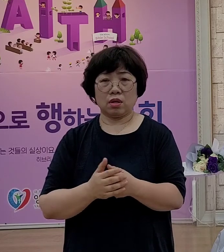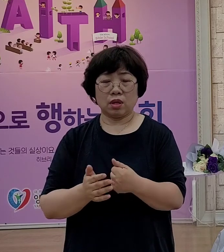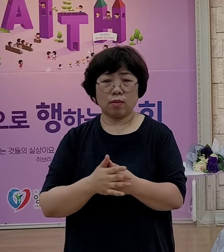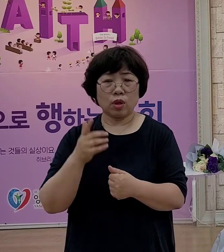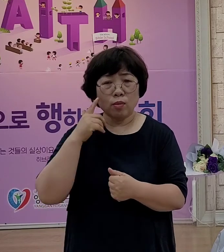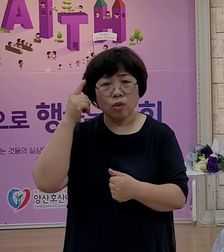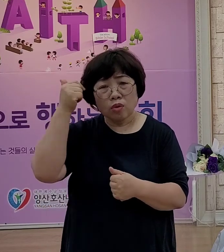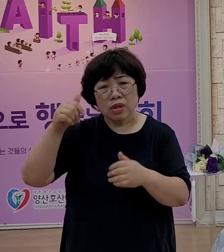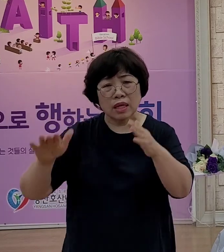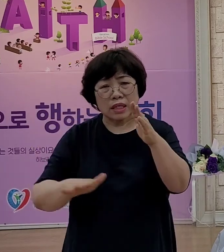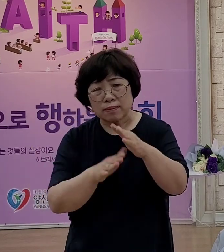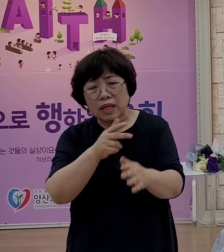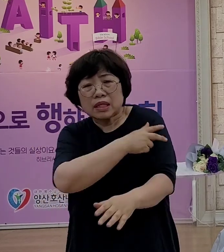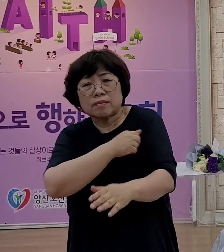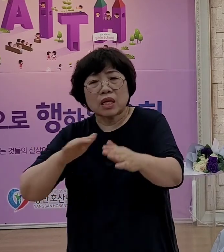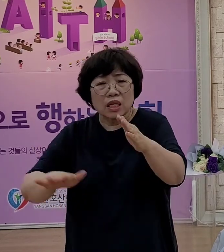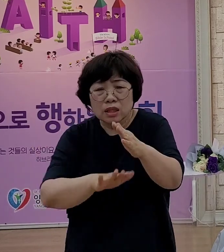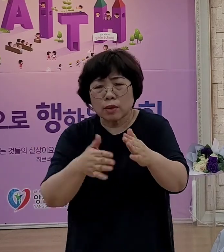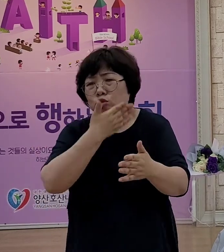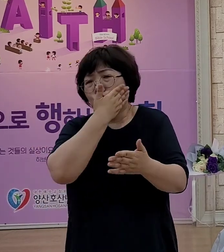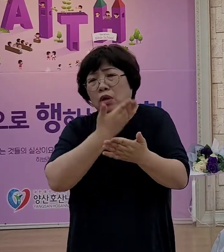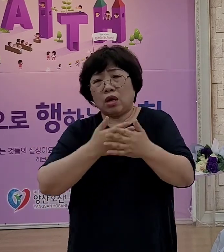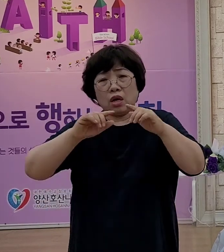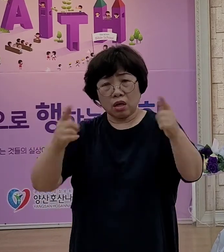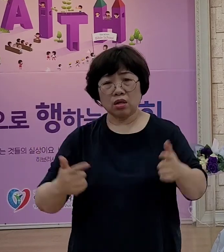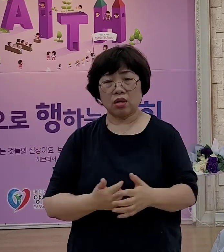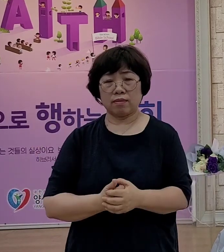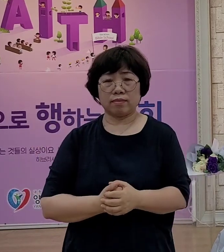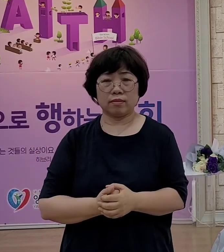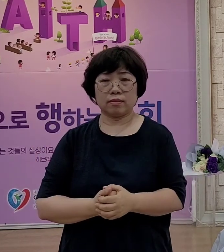목사 집안이고 집사 집안이고 그 중요한 거 아니에요.